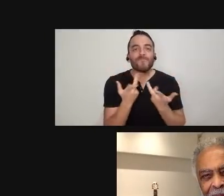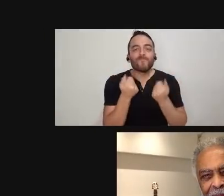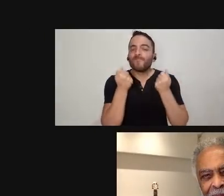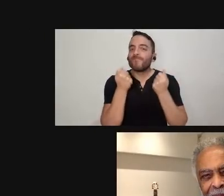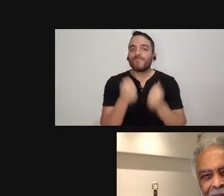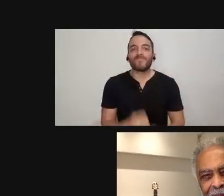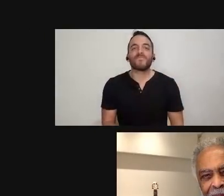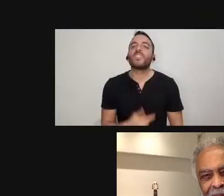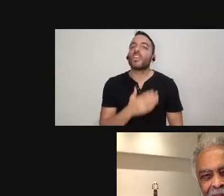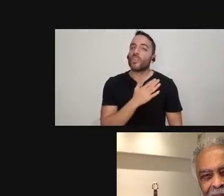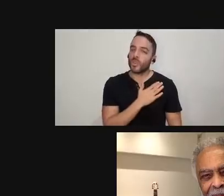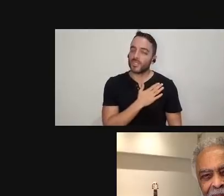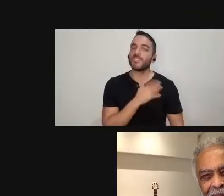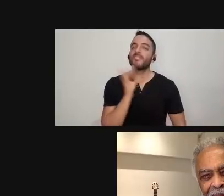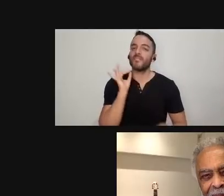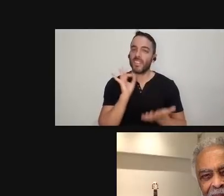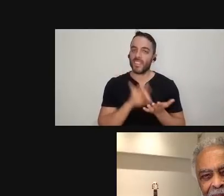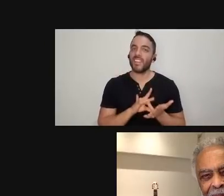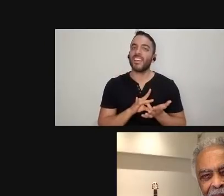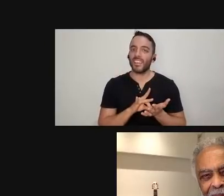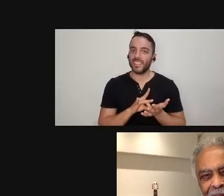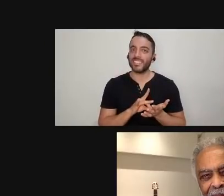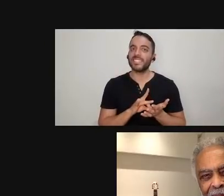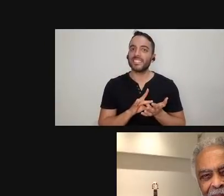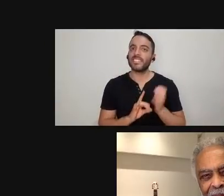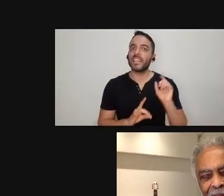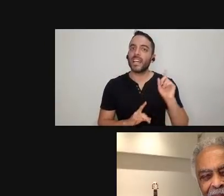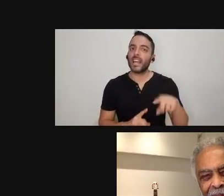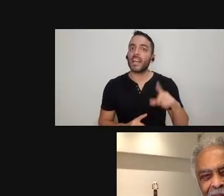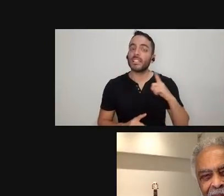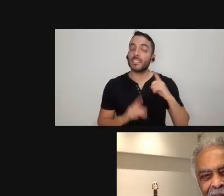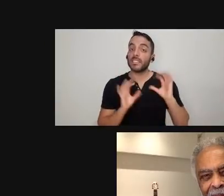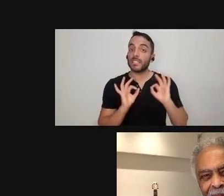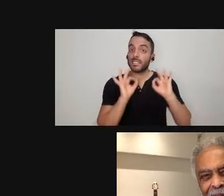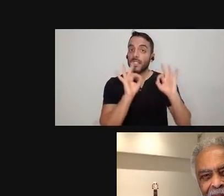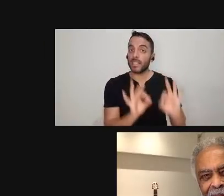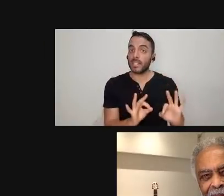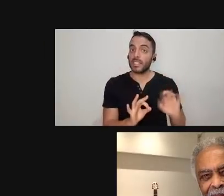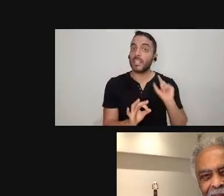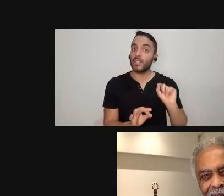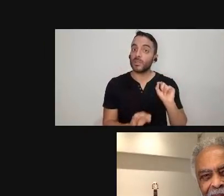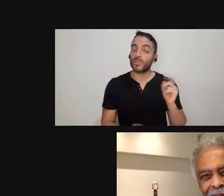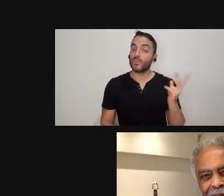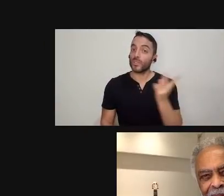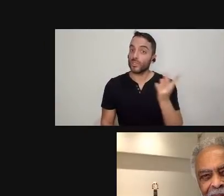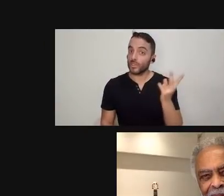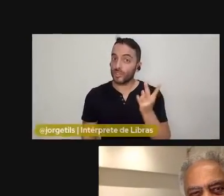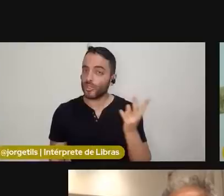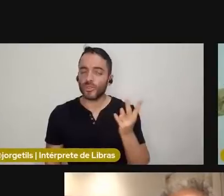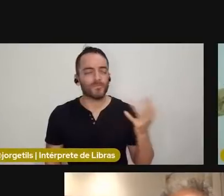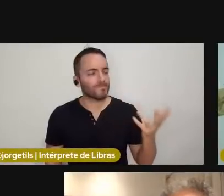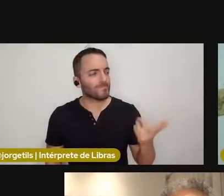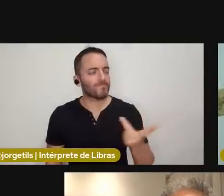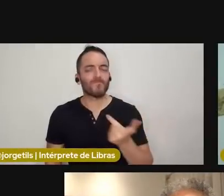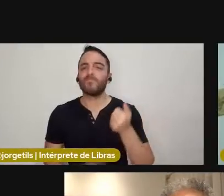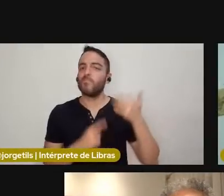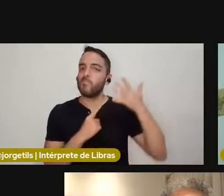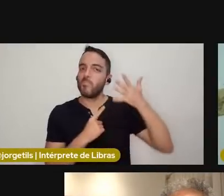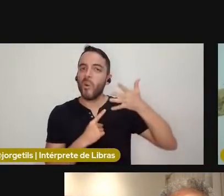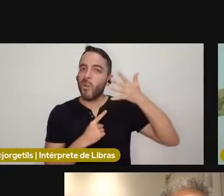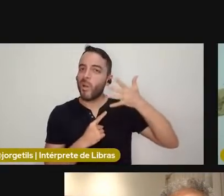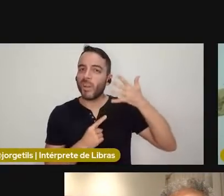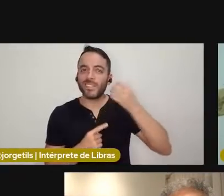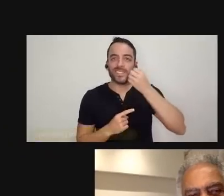Gostei imensamente. Eu tinha quase que certeza que vocês dois iriam fazer um tremendo sucesso. E assim